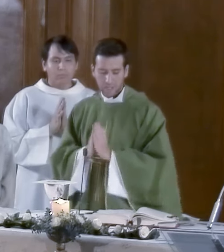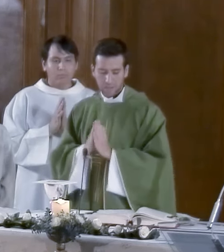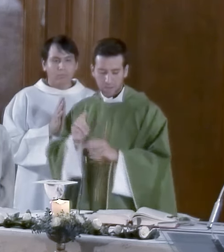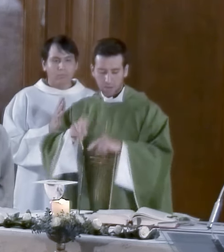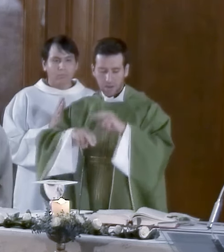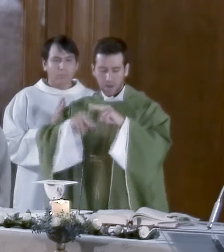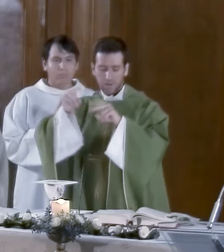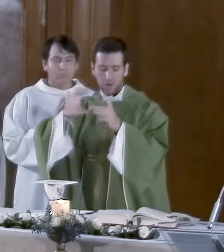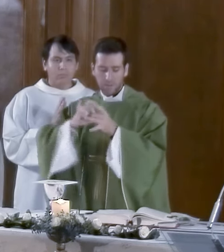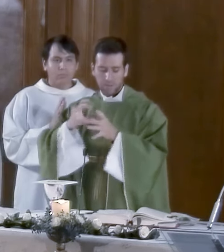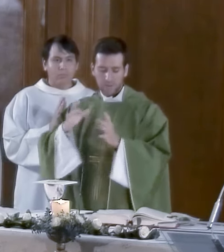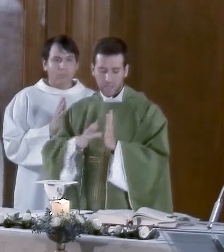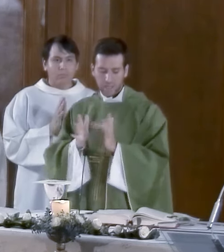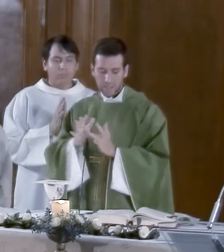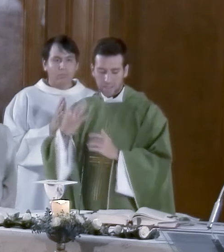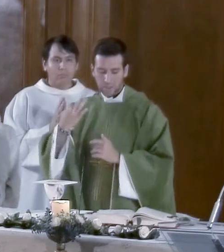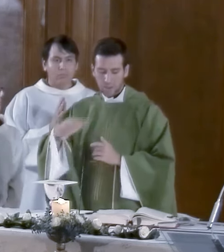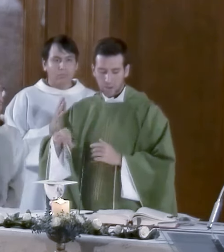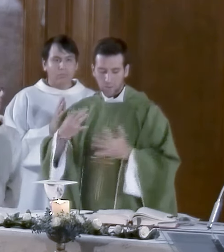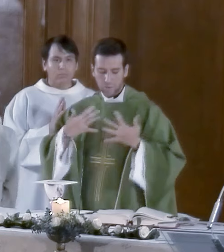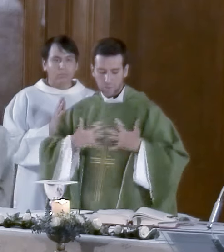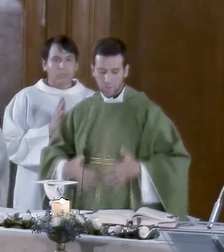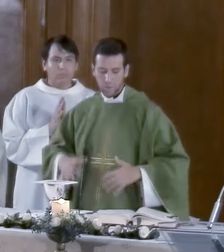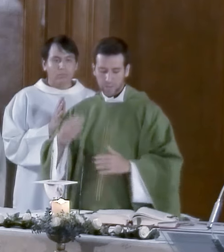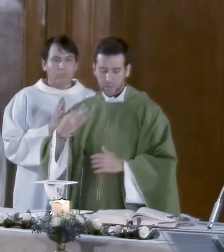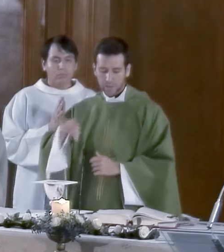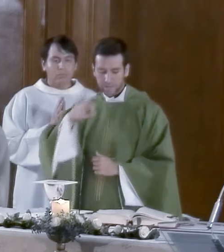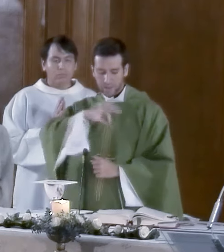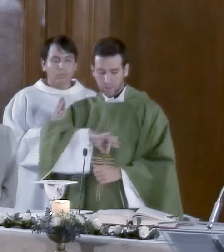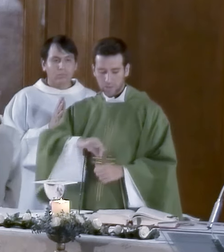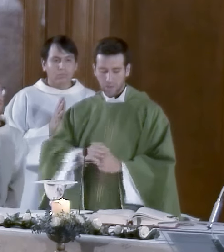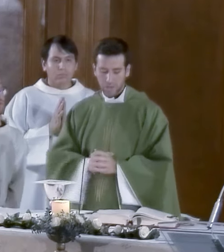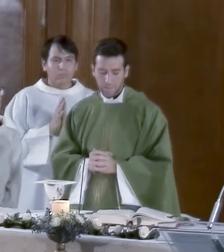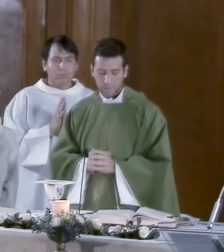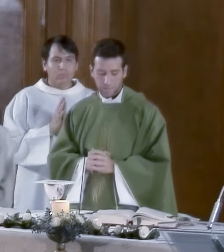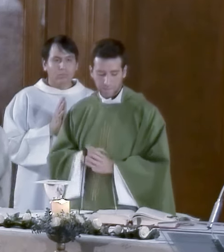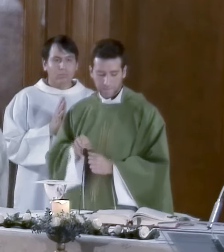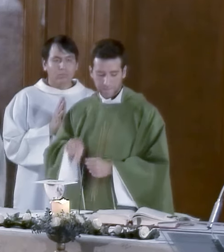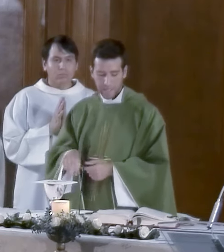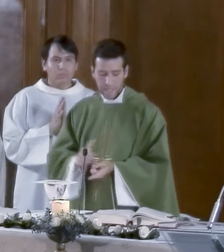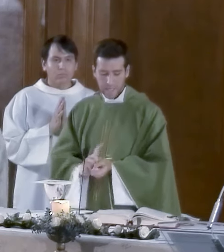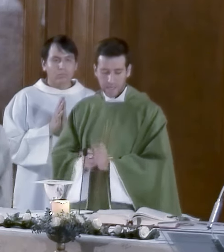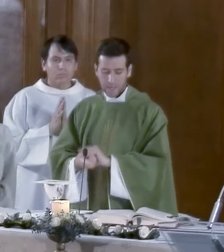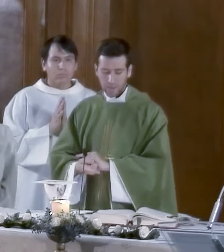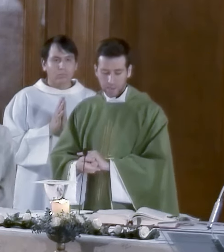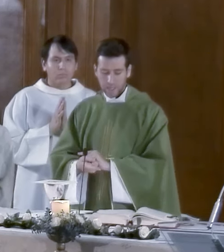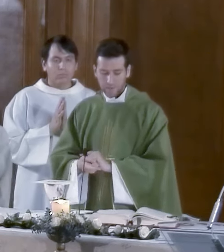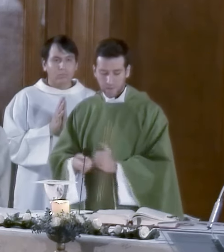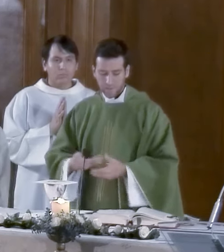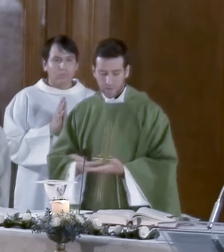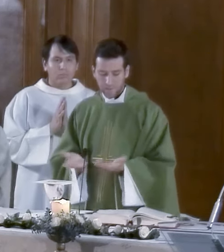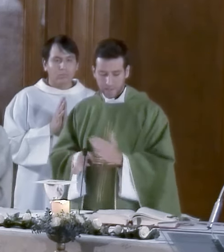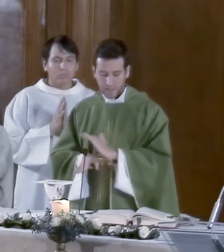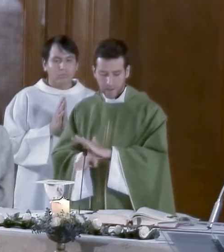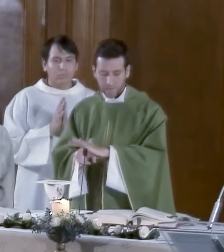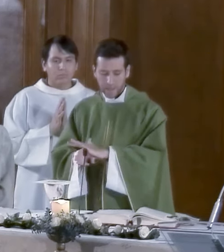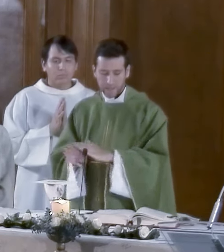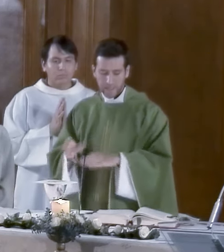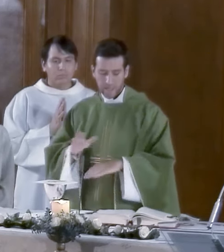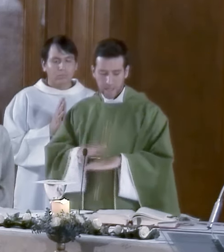Espíritu Santo, formemos en Cristo un solo cuerpo y un solo Espíritu. Que Él nos transforme en